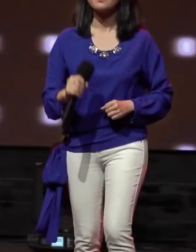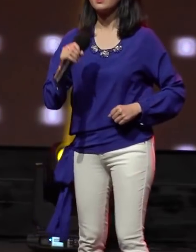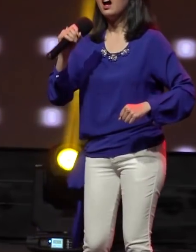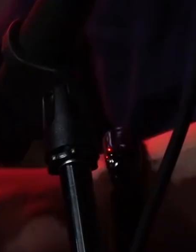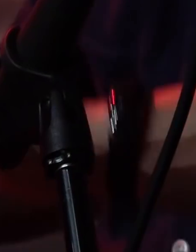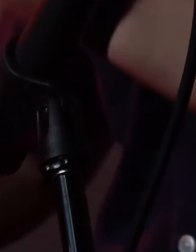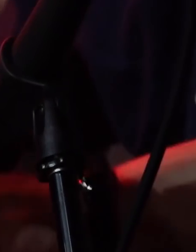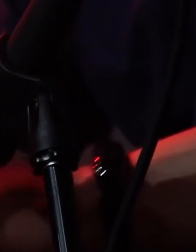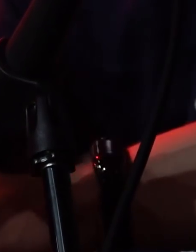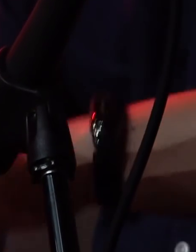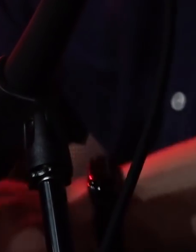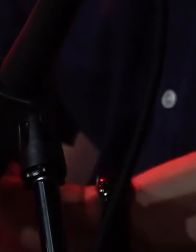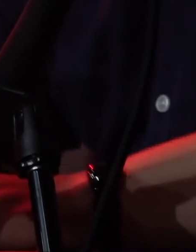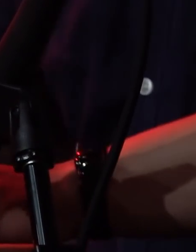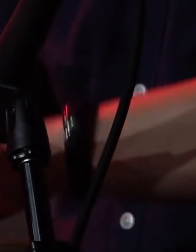bertepuk tangan,